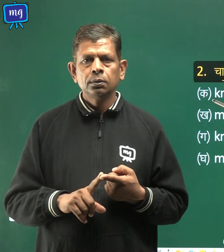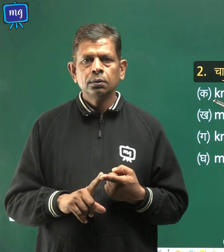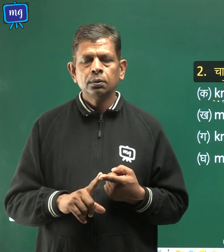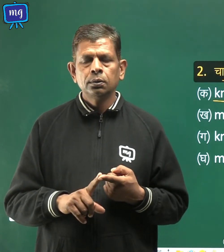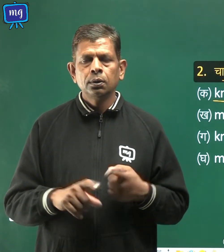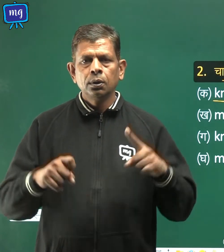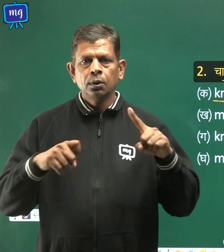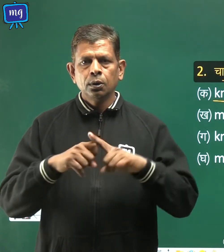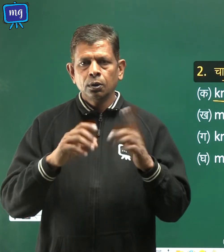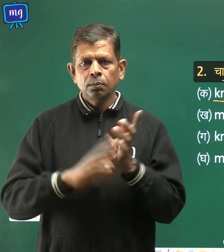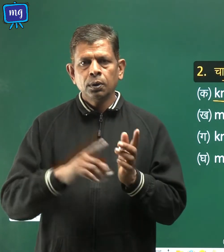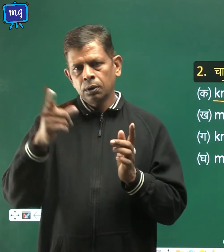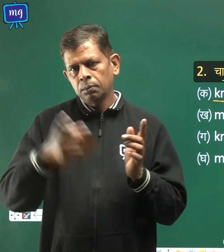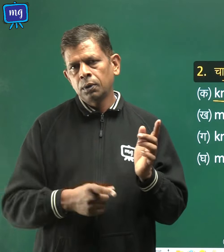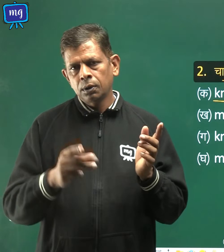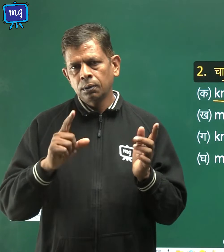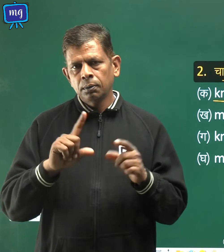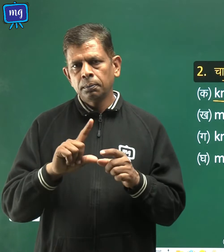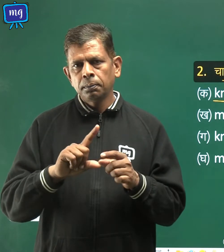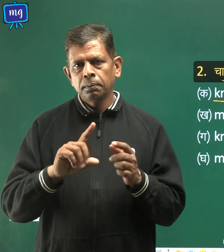किलोमीटर पर मिनट,